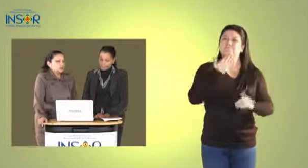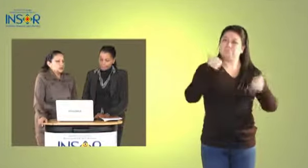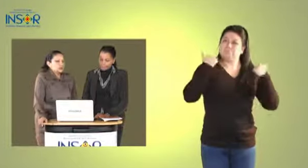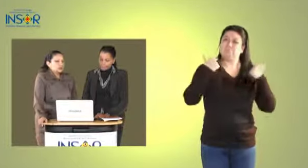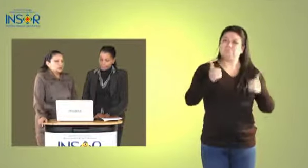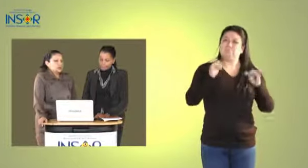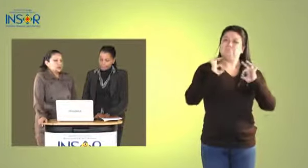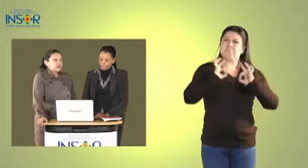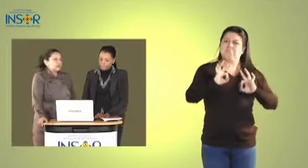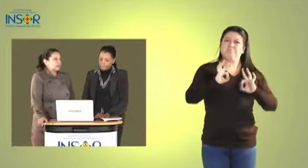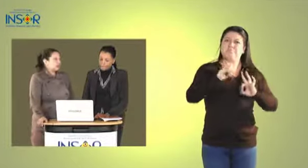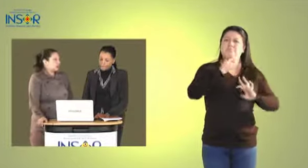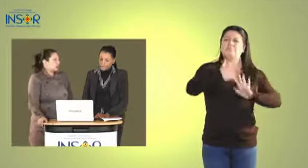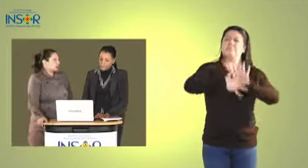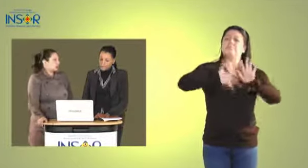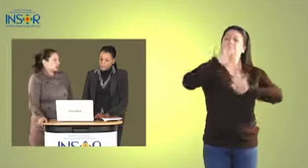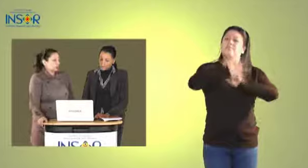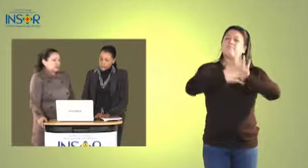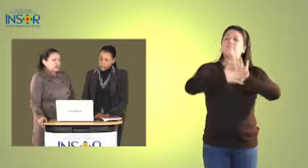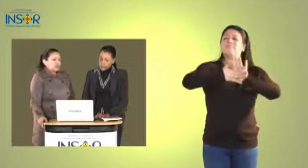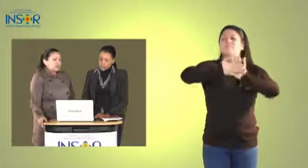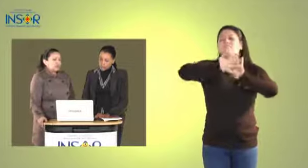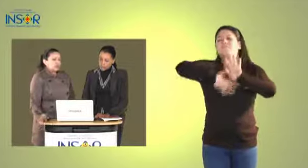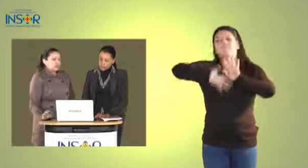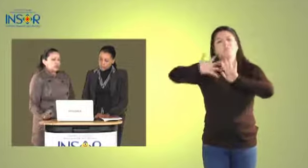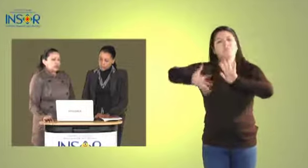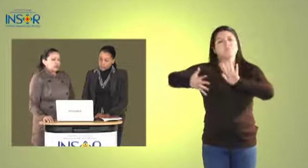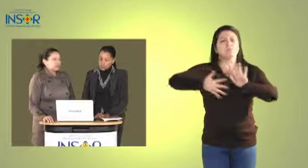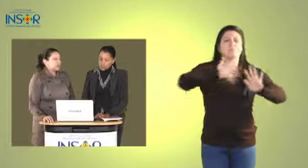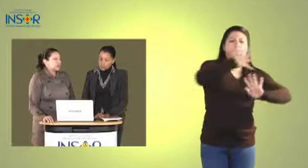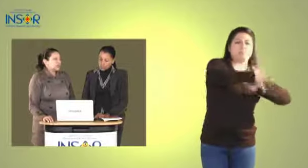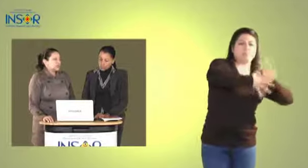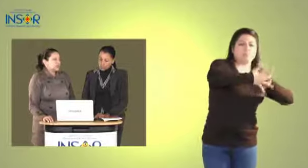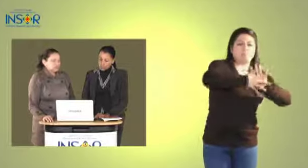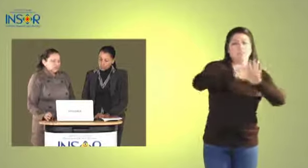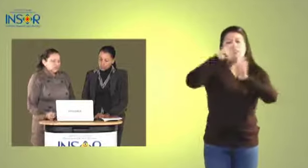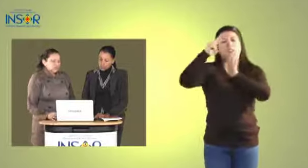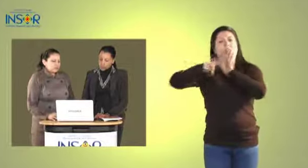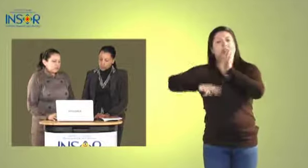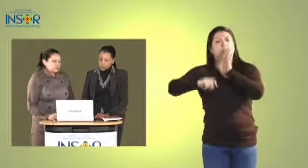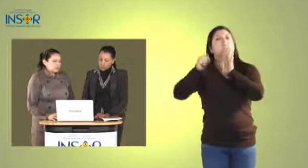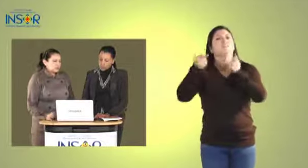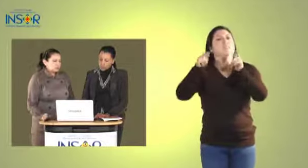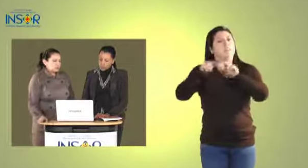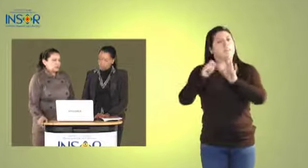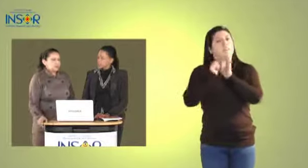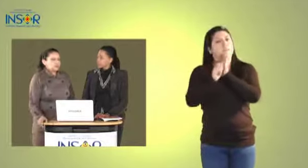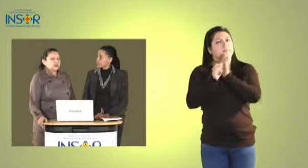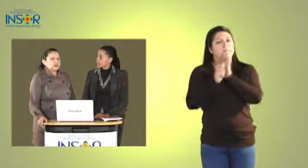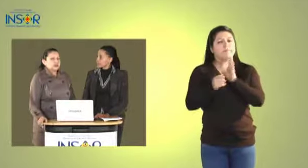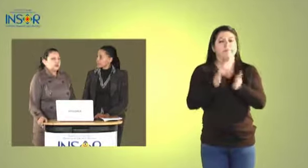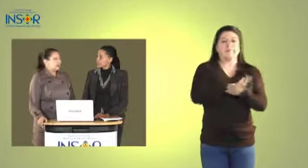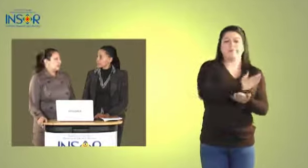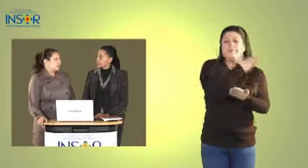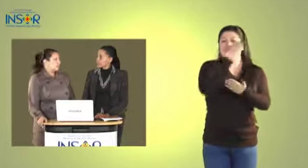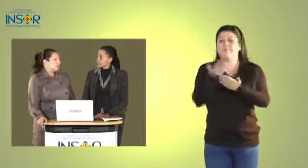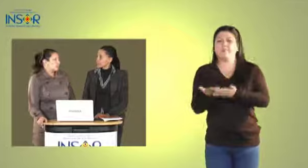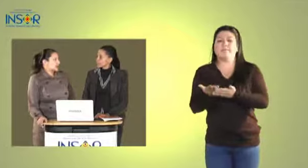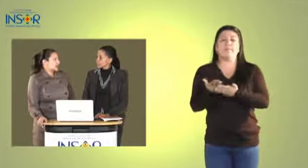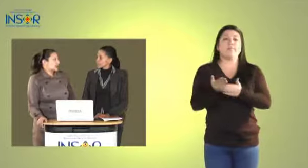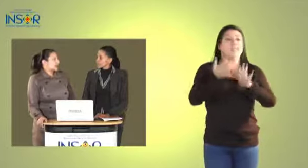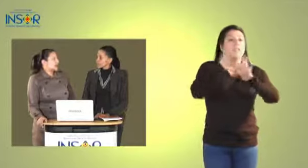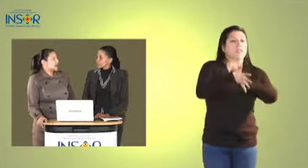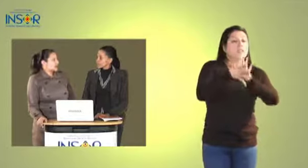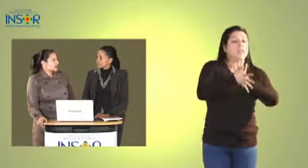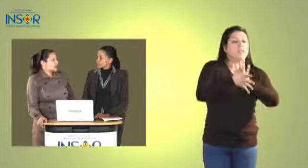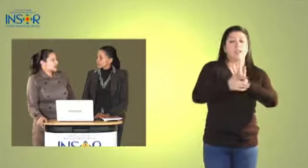de personas que usan la lectura y la escritura. Eso, el aporte que él hace, el paso de la información de la lengua